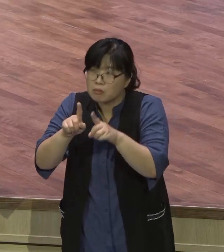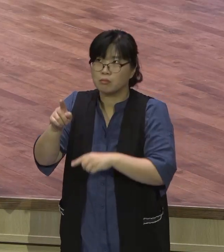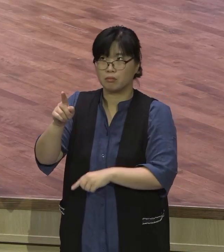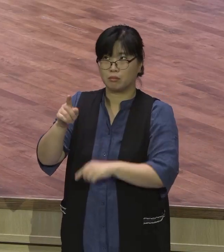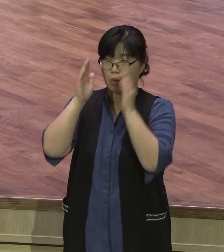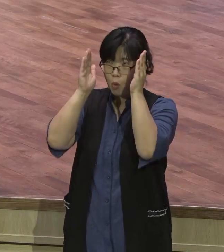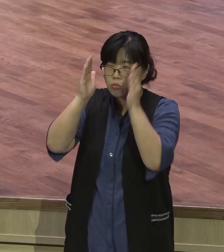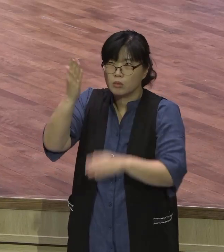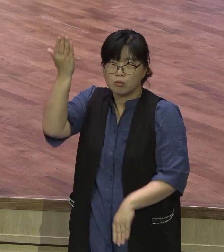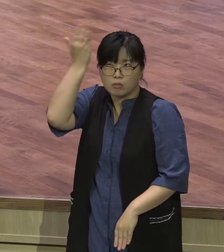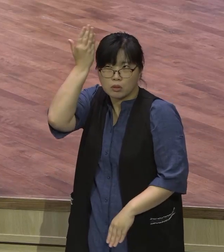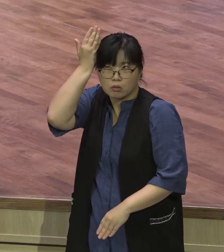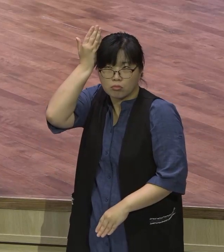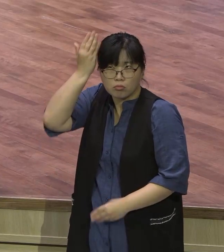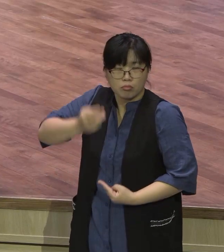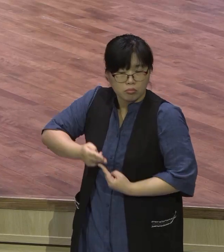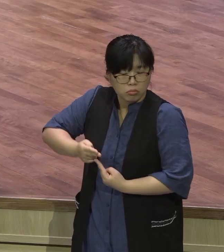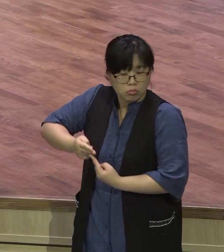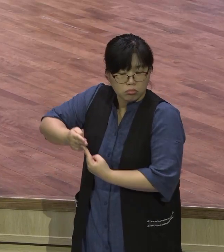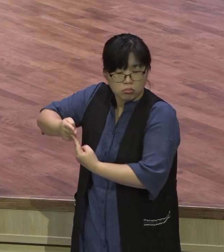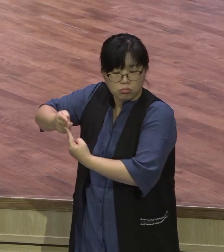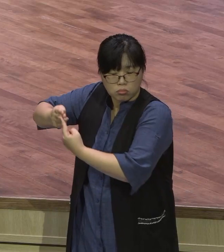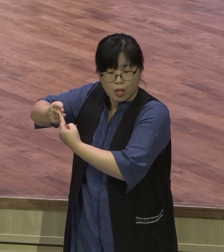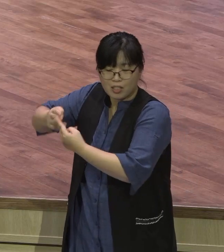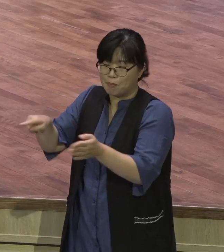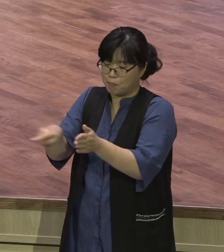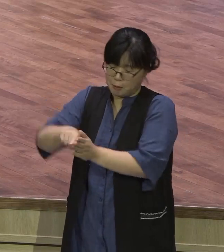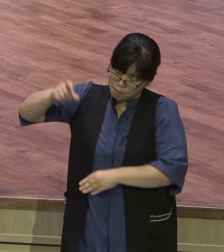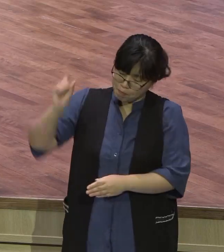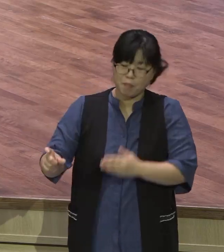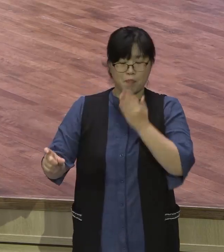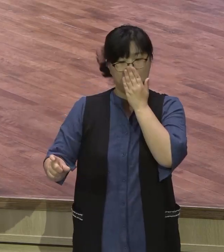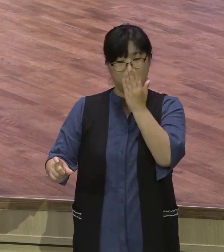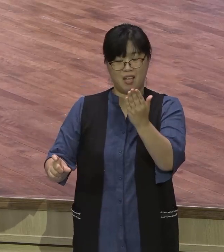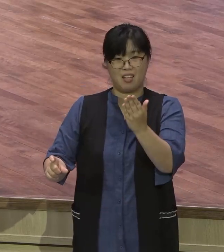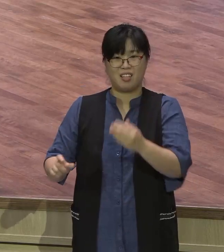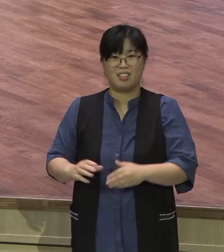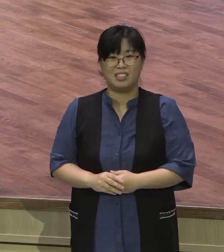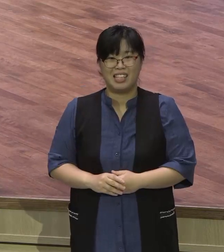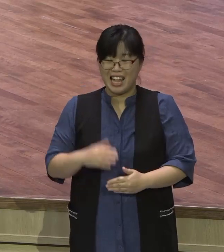그래 말이야 내 인생에 보아를 캐내는 시간이야 보아를 캐내려가자